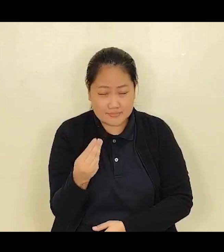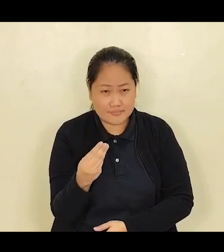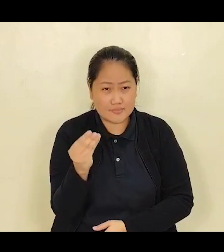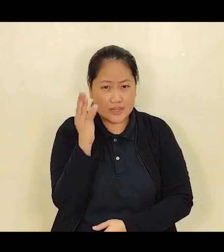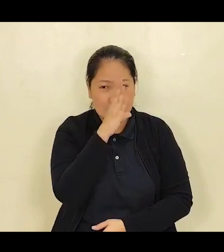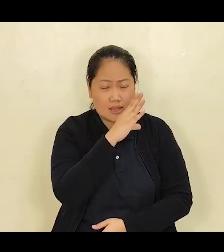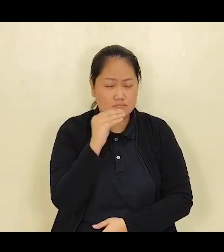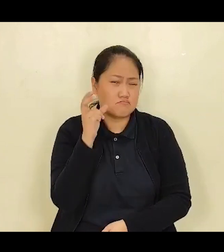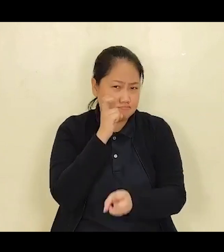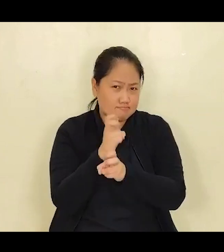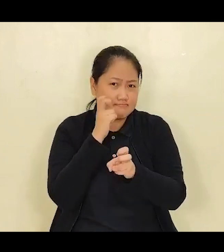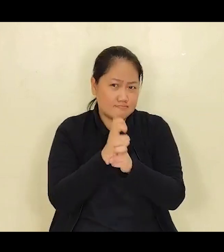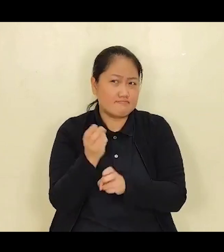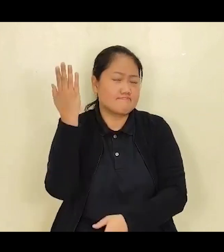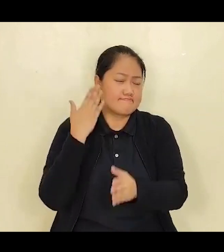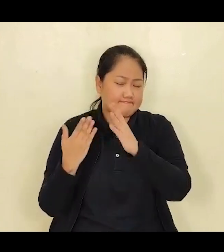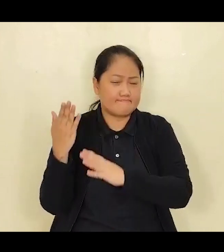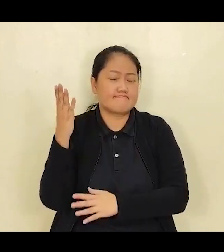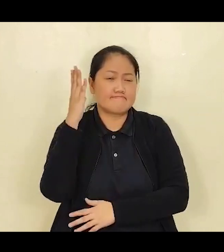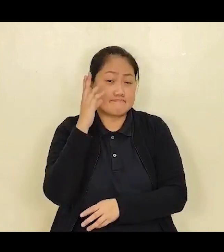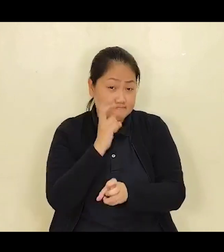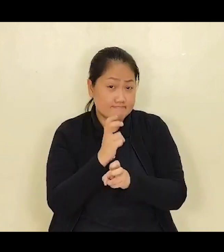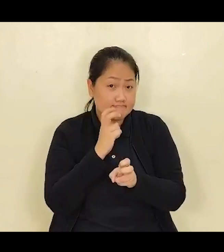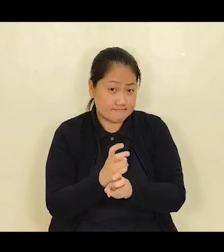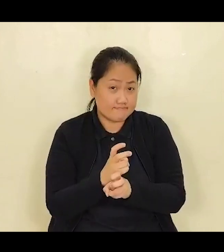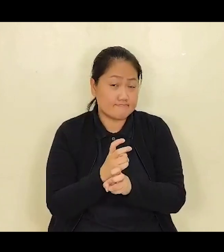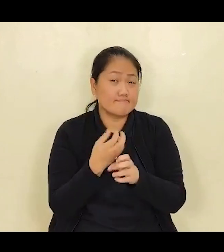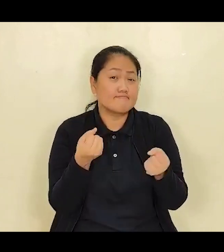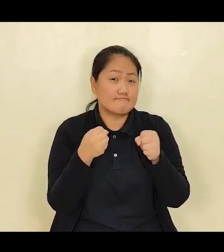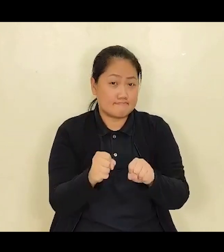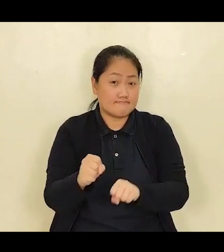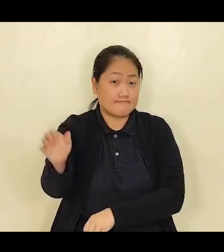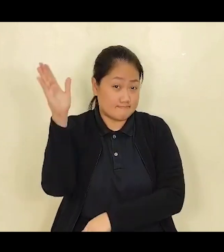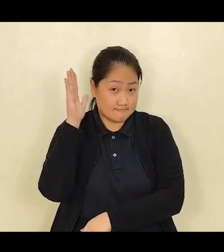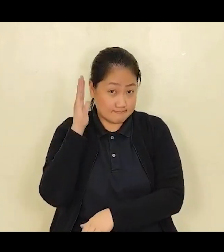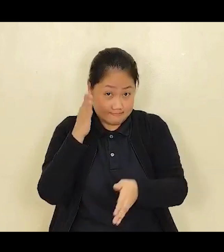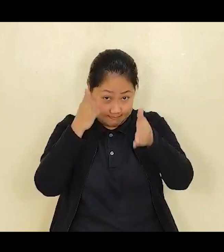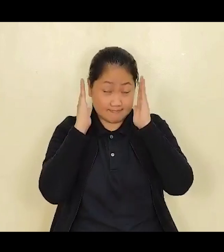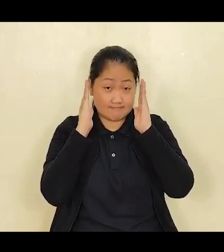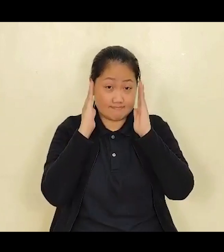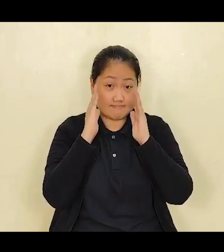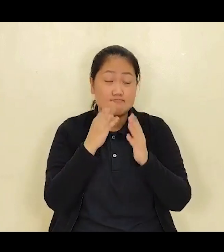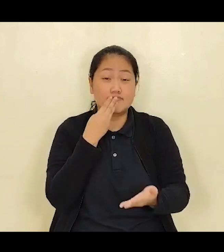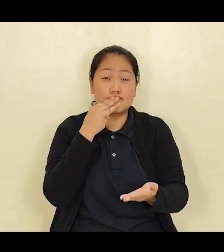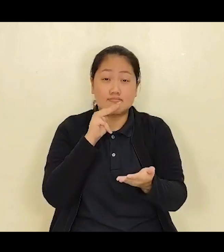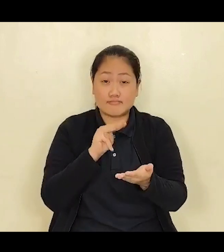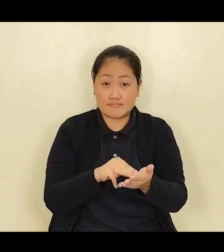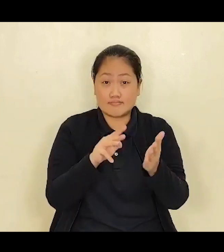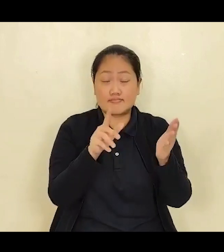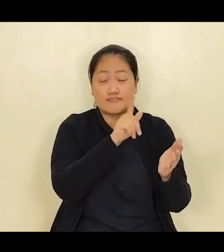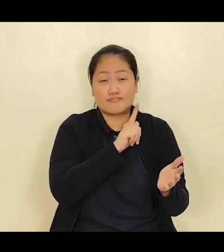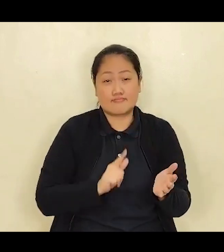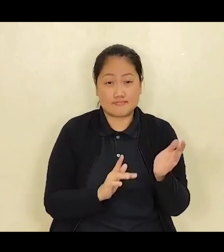mas lalong pagpapahirap sa dati na nating mahirap na kalagayan. Pakinggan na natin ang pahayag ng Panginoong Hesus na hindi